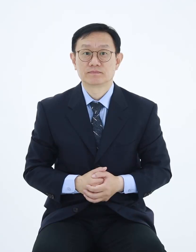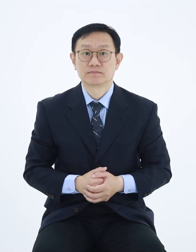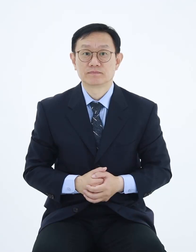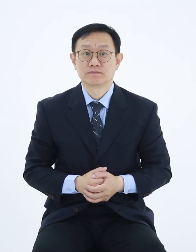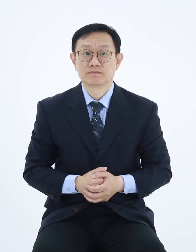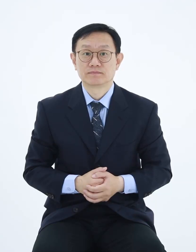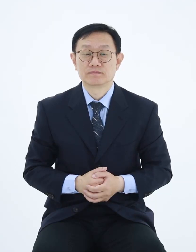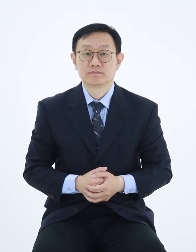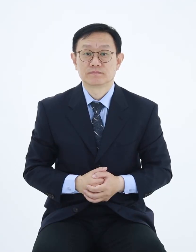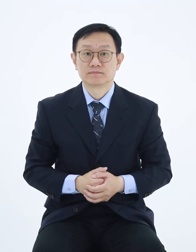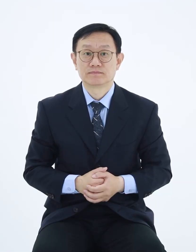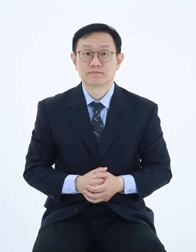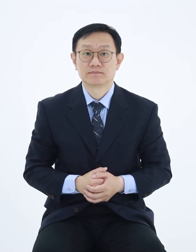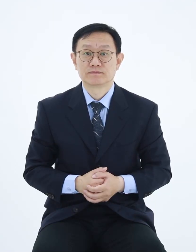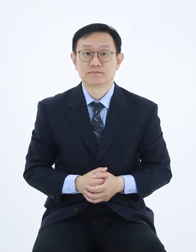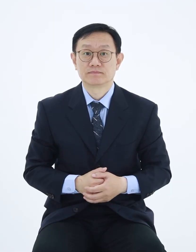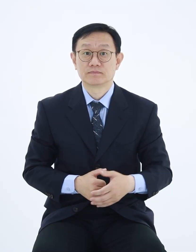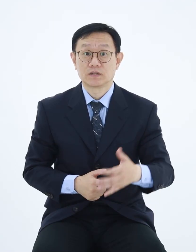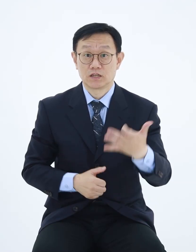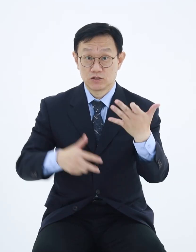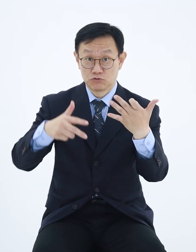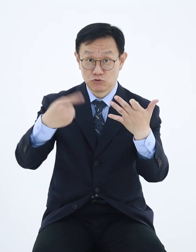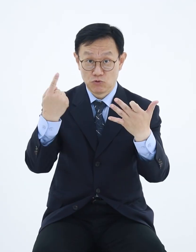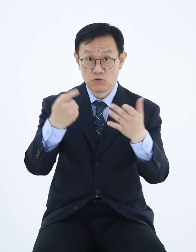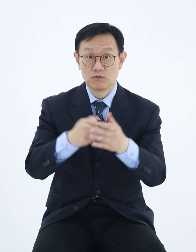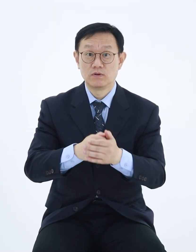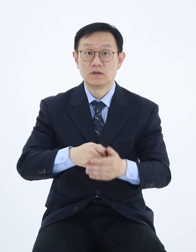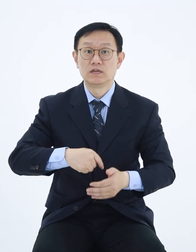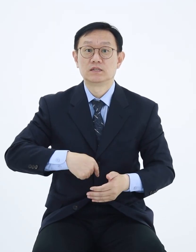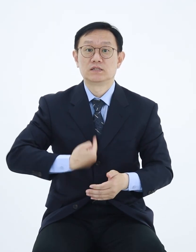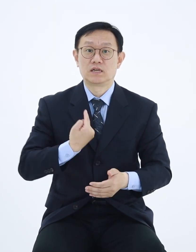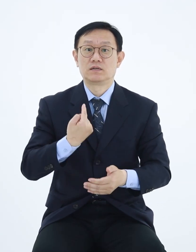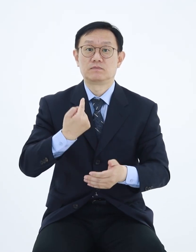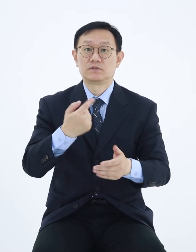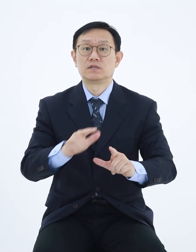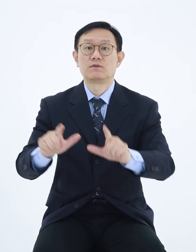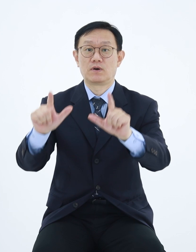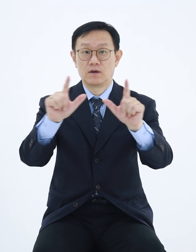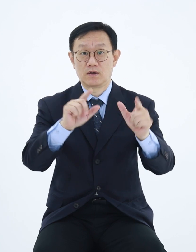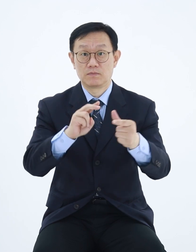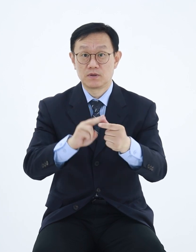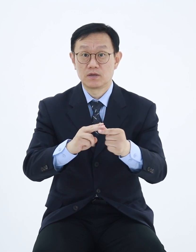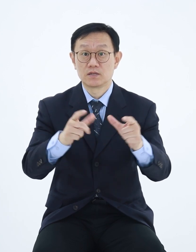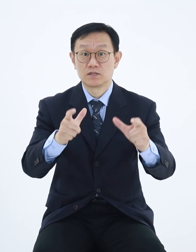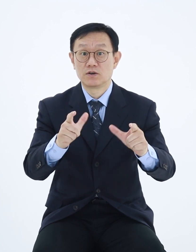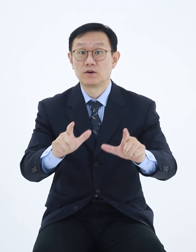관련 조항 제19조 자립적 생활 및 지역 사회의 동참